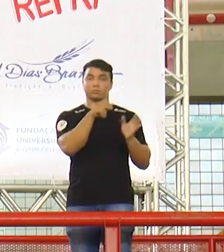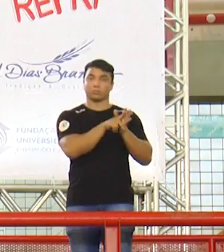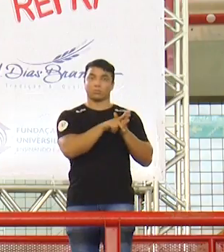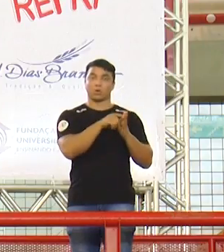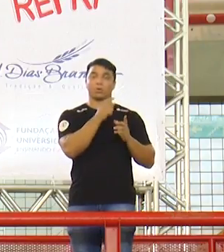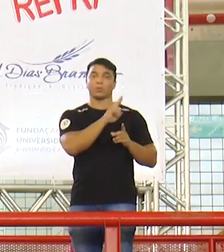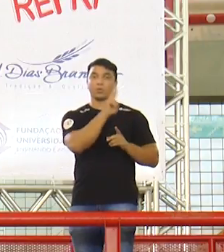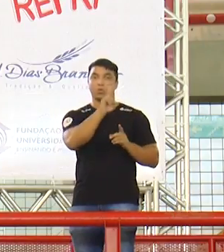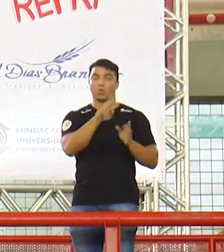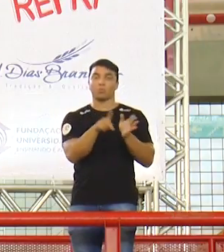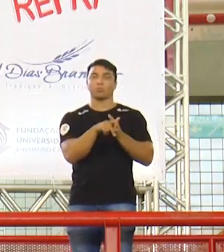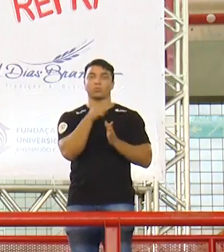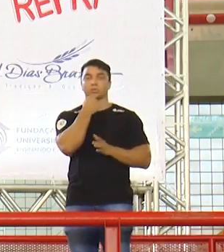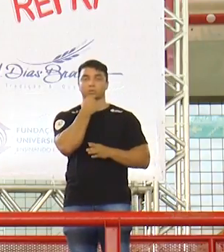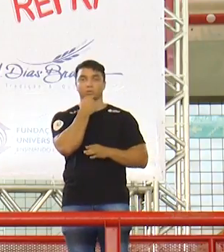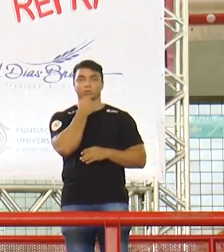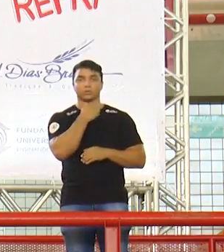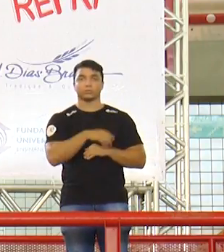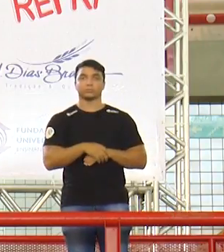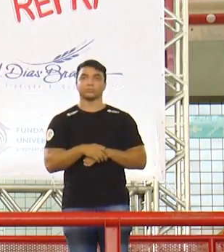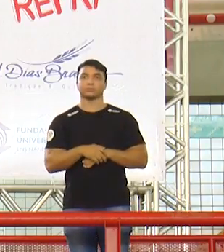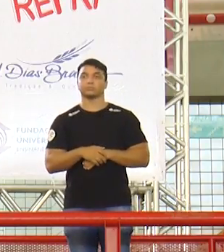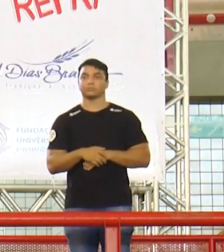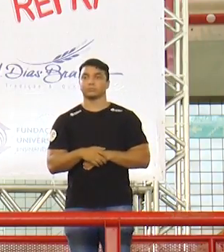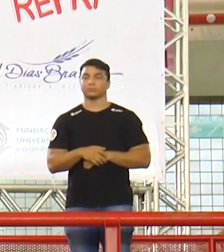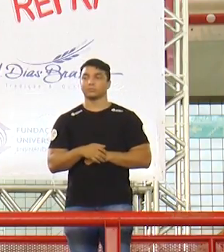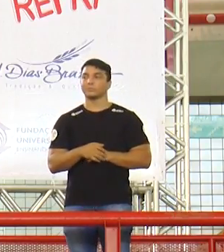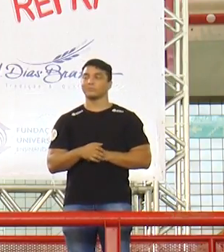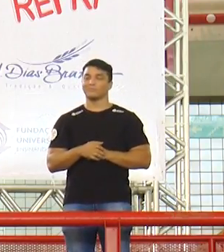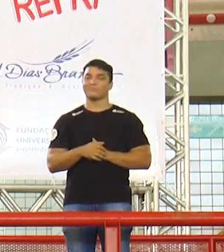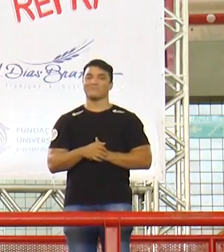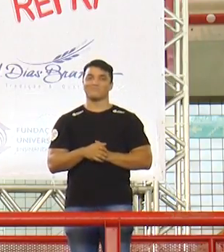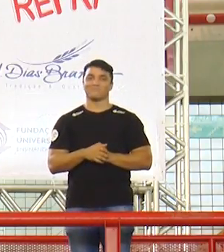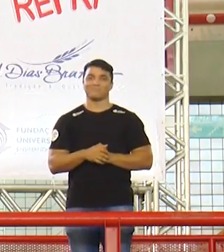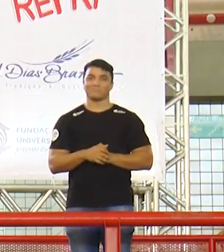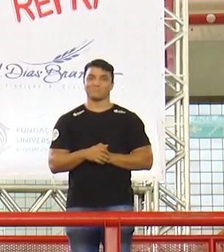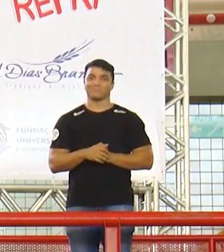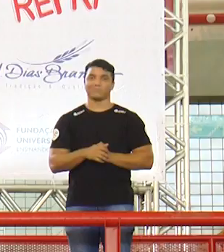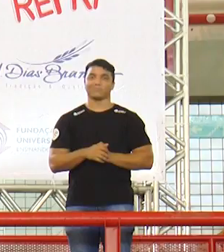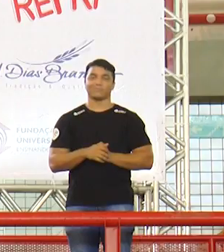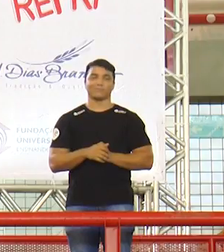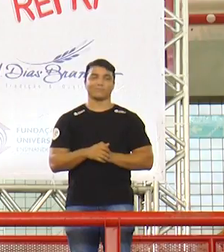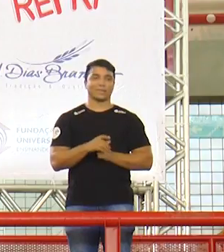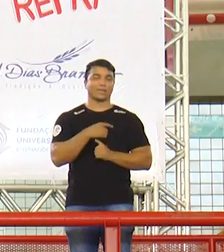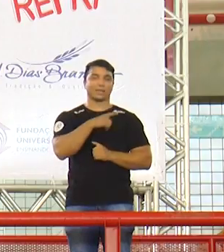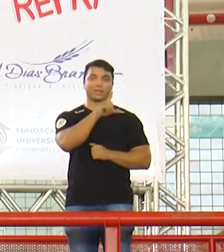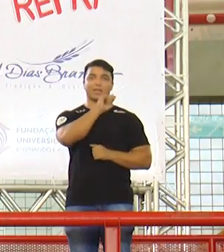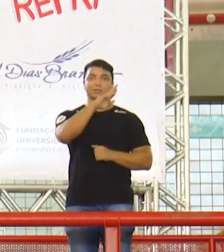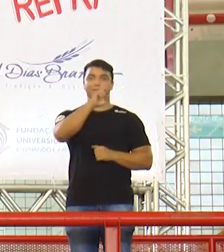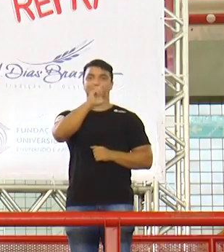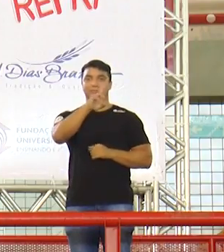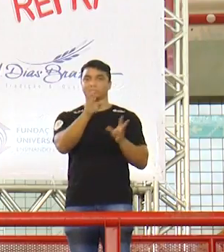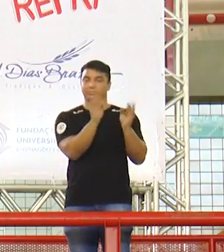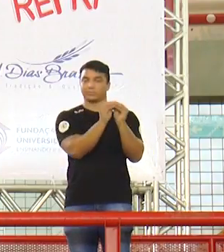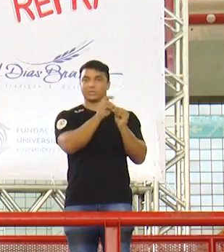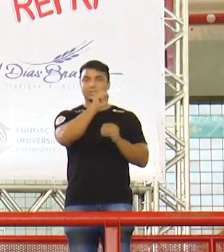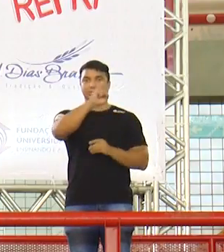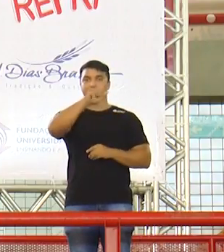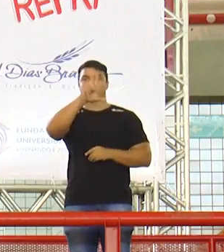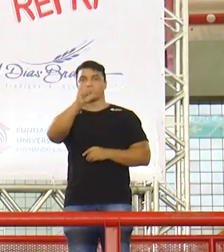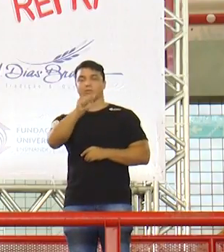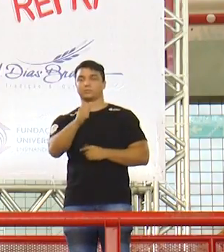em inglês. Assim, Light and Amplified System Release of Radiation, alguma coisa assim. Mas laser é uma sigla.